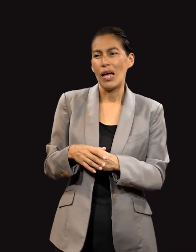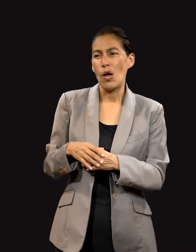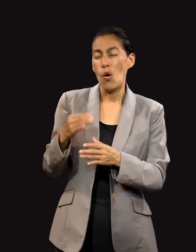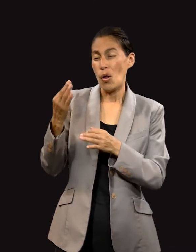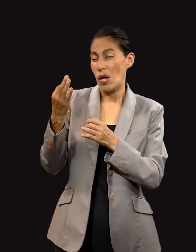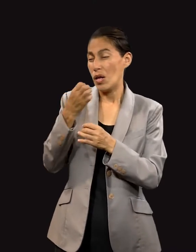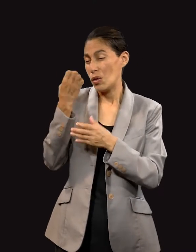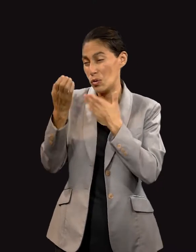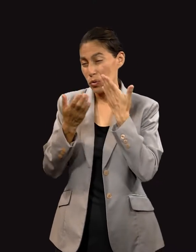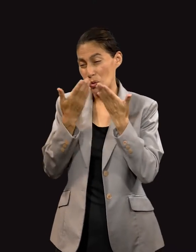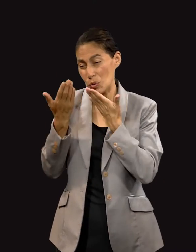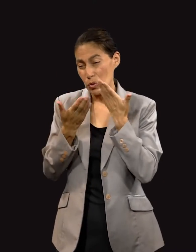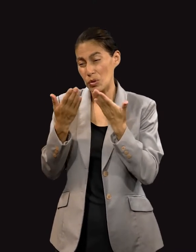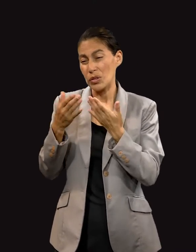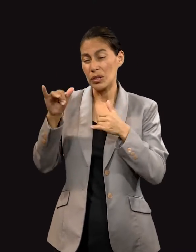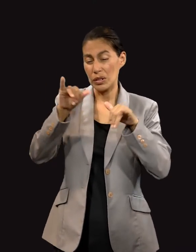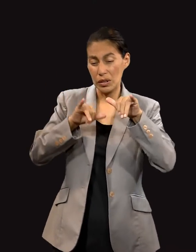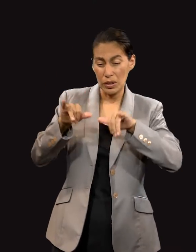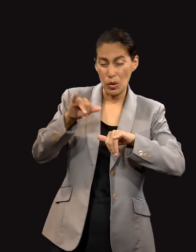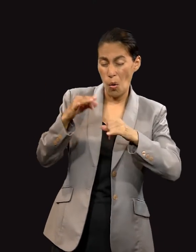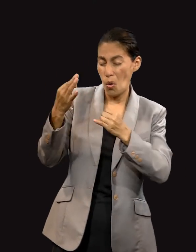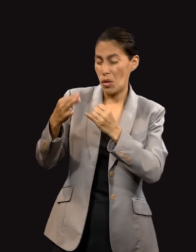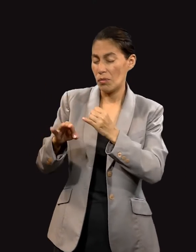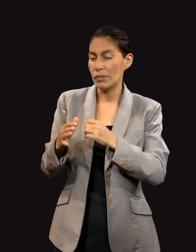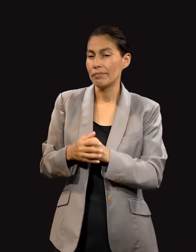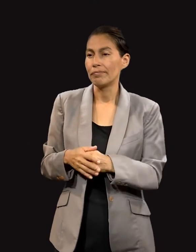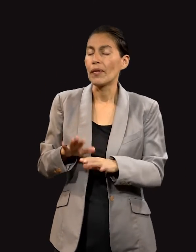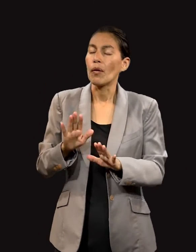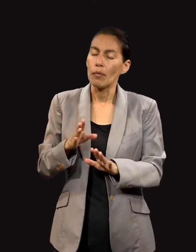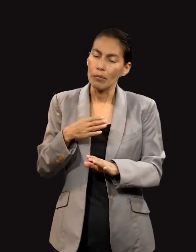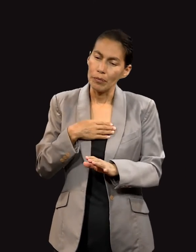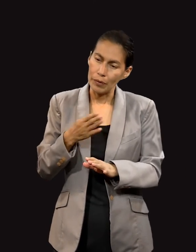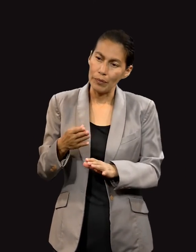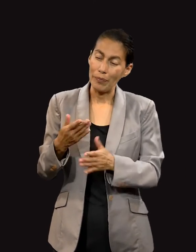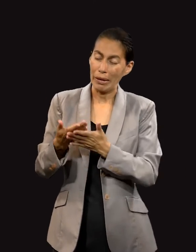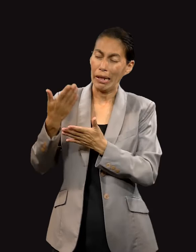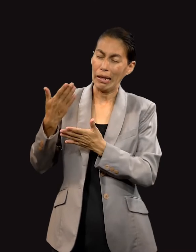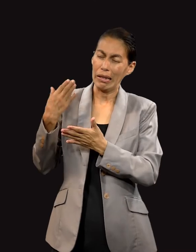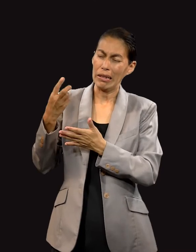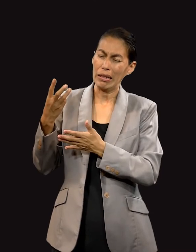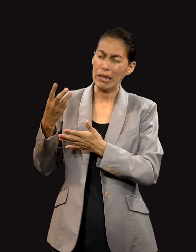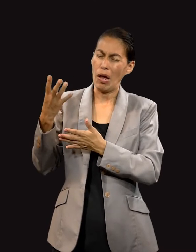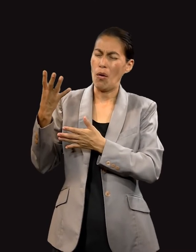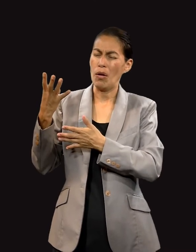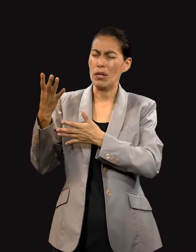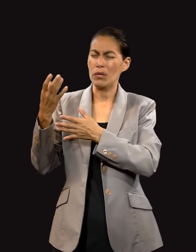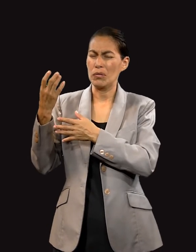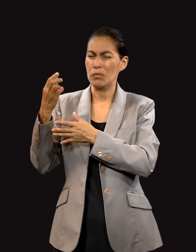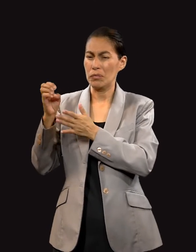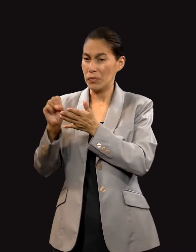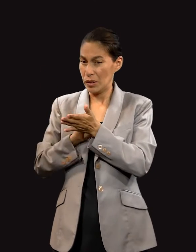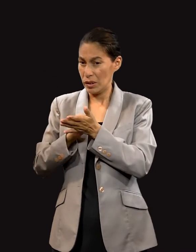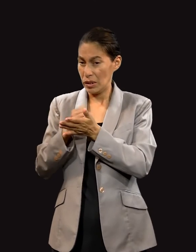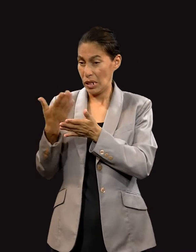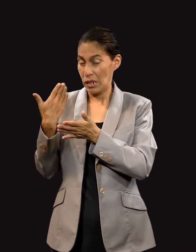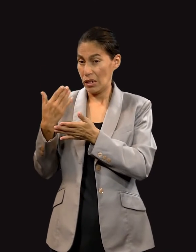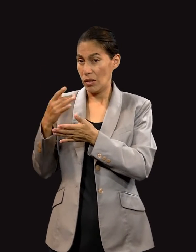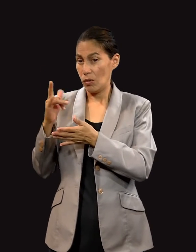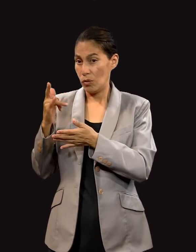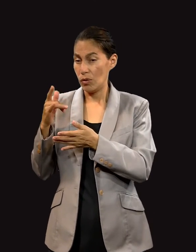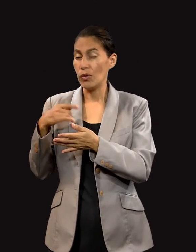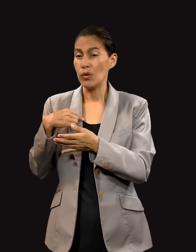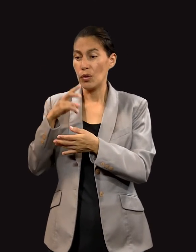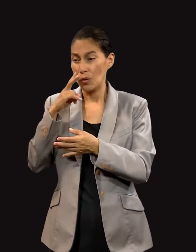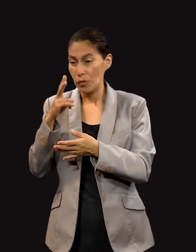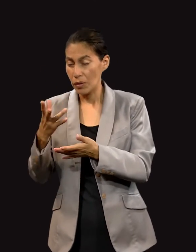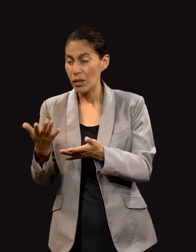hace tres meses, en junio, no, cuatro ya, ya va a ser cuatro meses que lo vi.